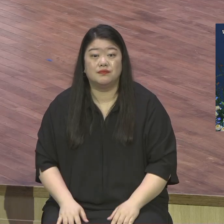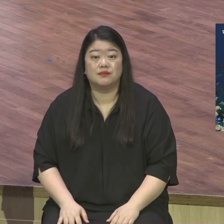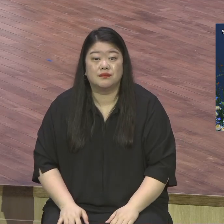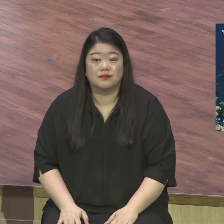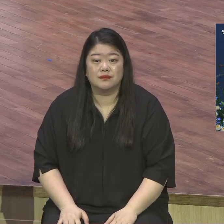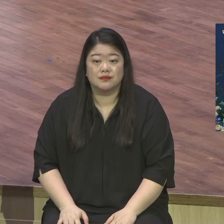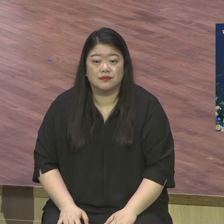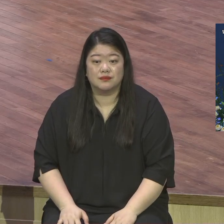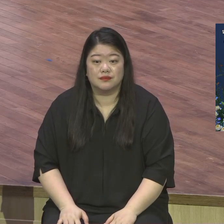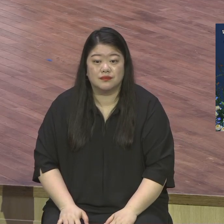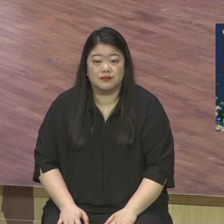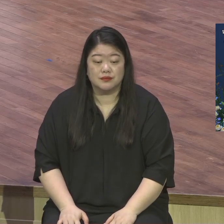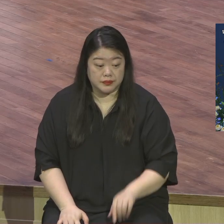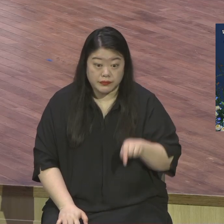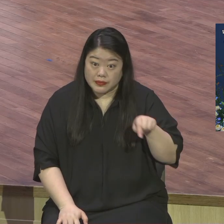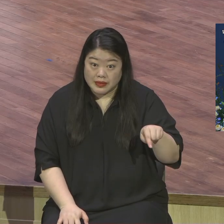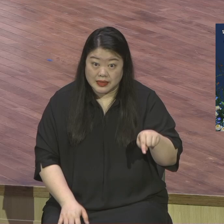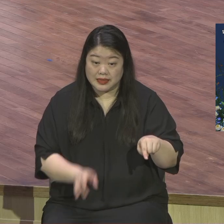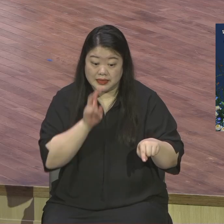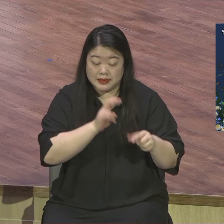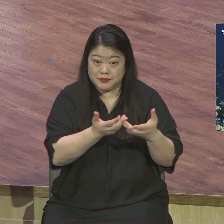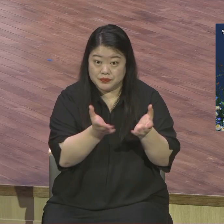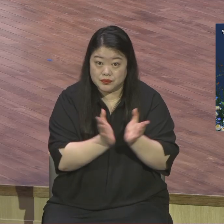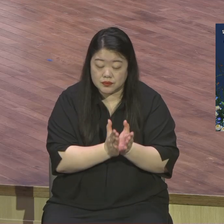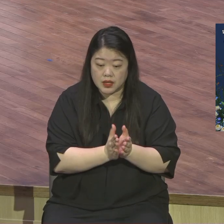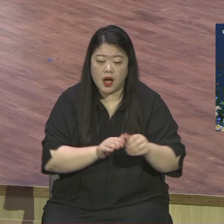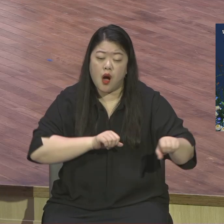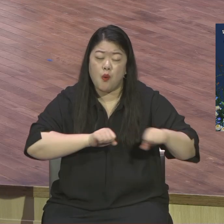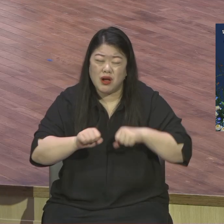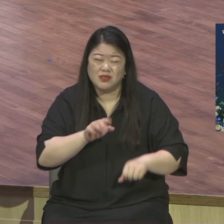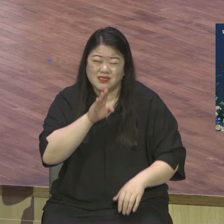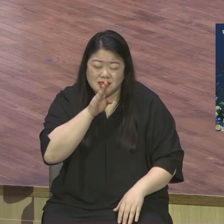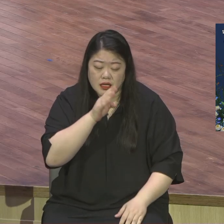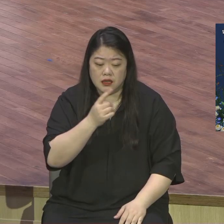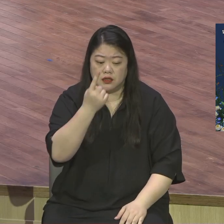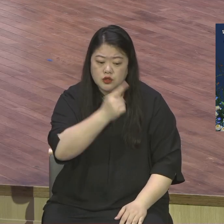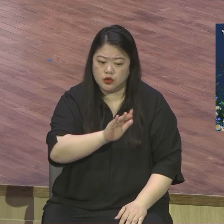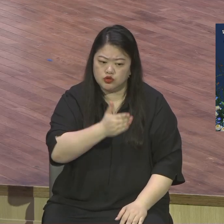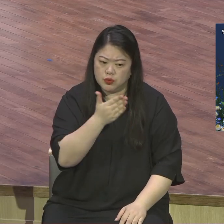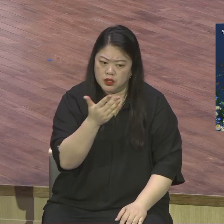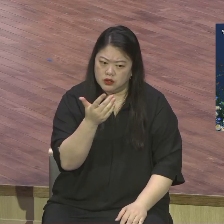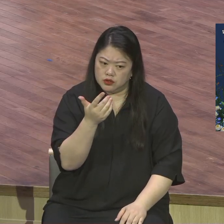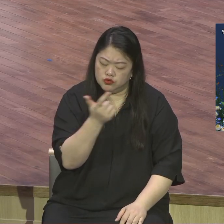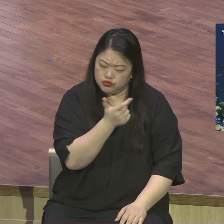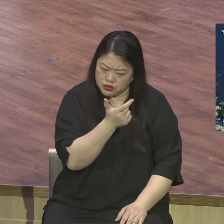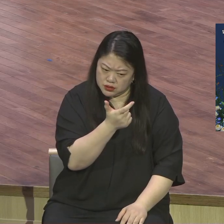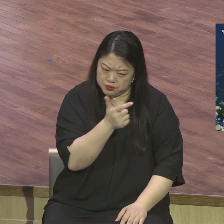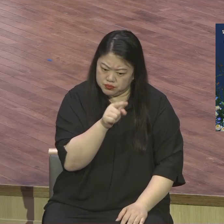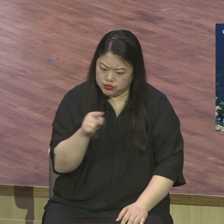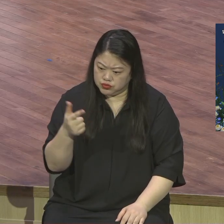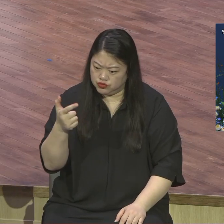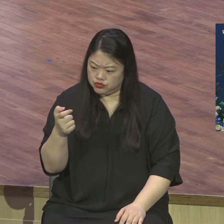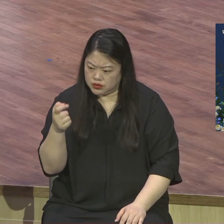1960년부터 62년까지 2, 3년입니다. 그 3년 동안 죽으라고 했는 겁니다.